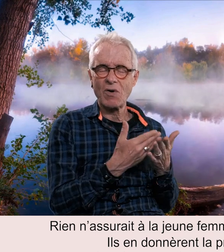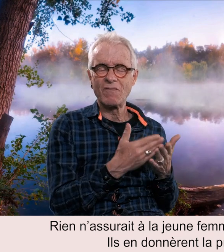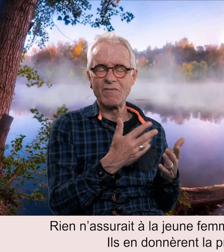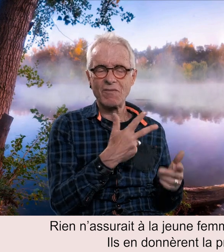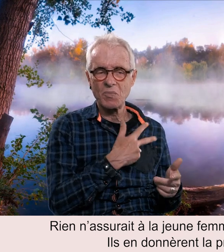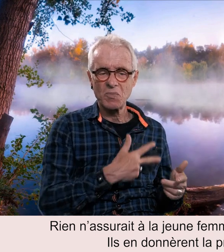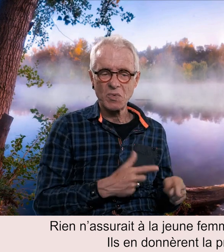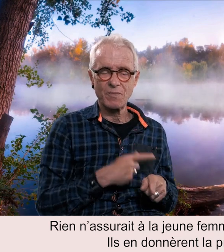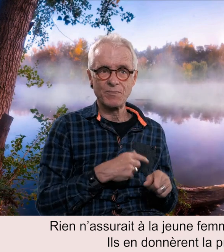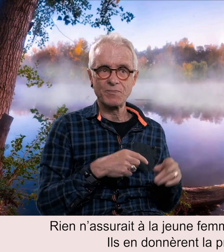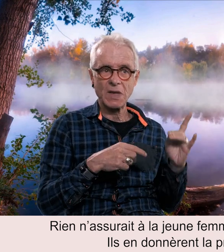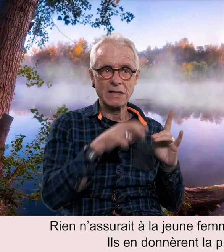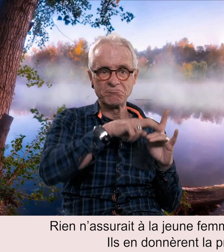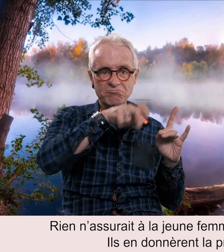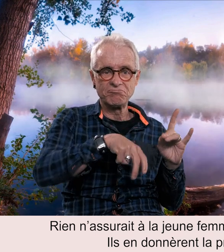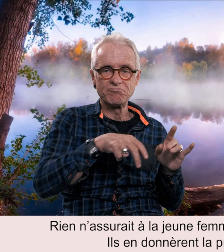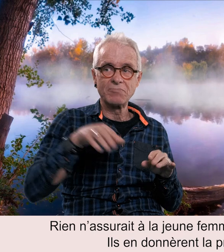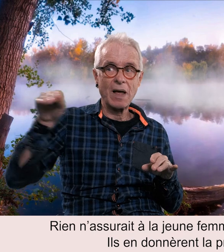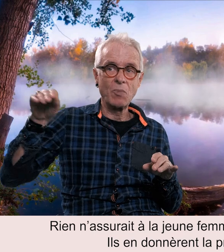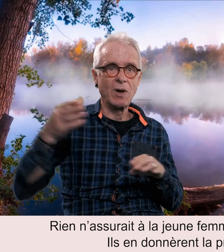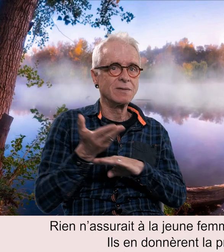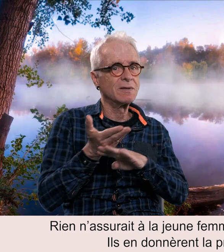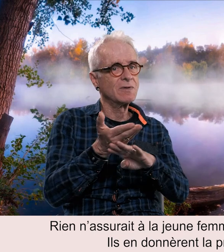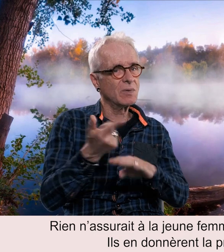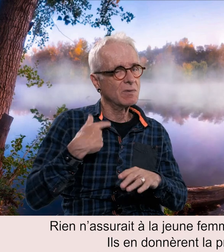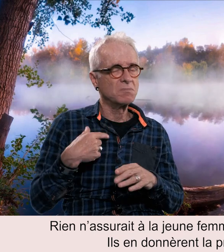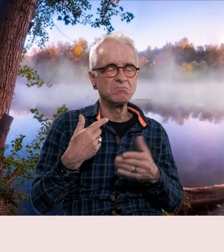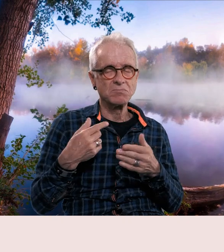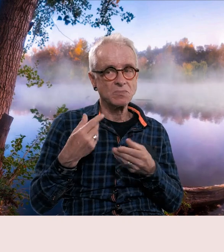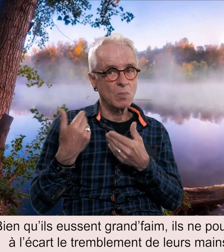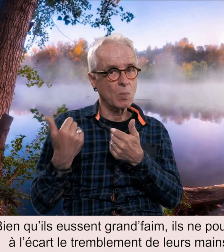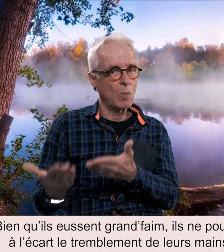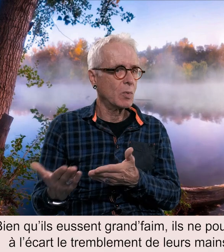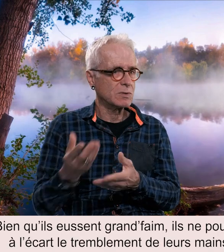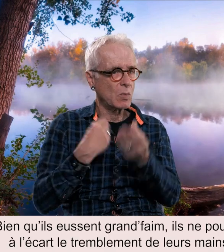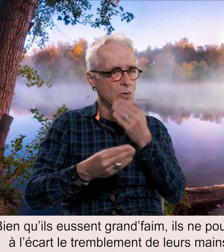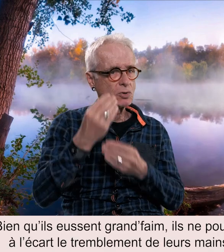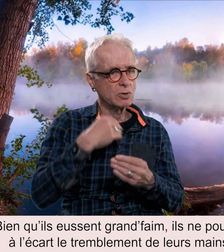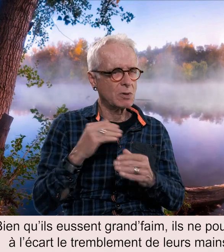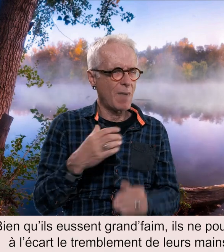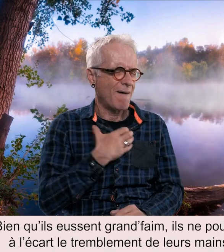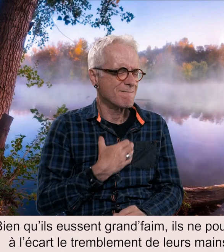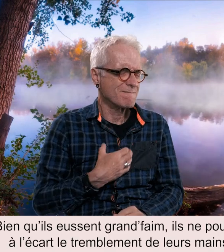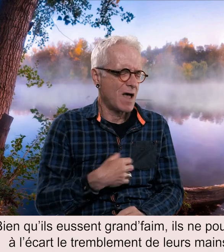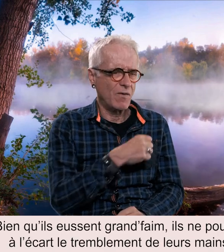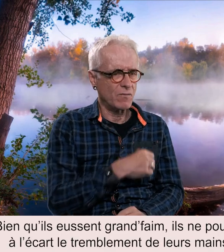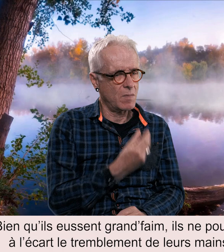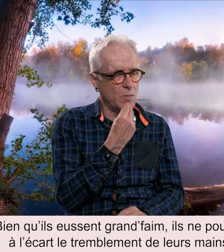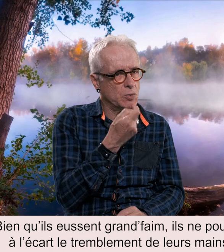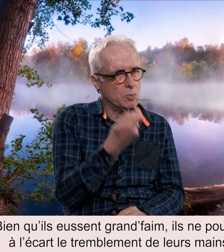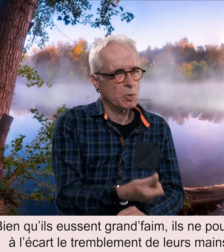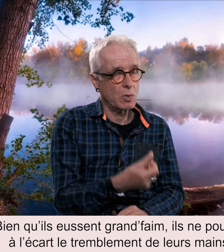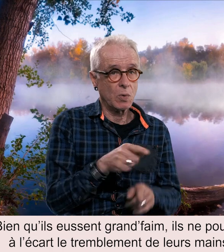Elle sauta hors de sa couche, appela son page, et on leur servit un repas. Bien qu'ils eussent grand faim, ils ne pouvaient guère manger,